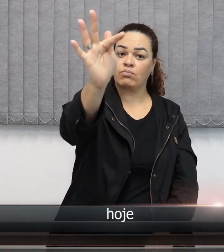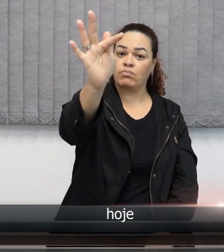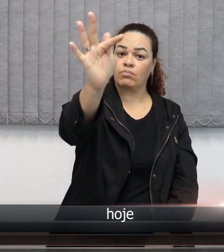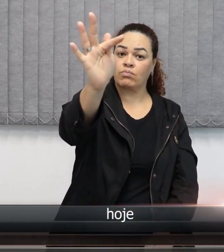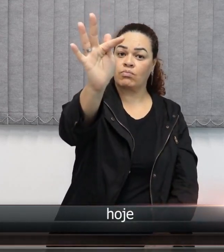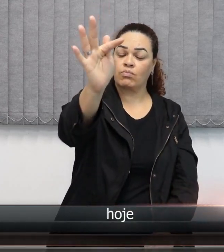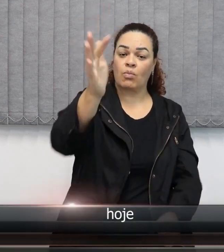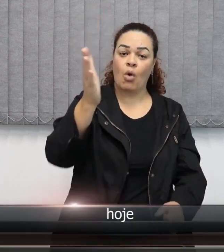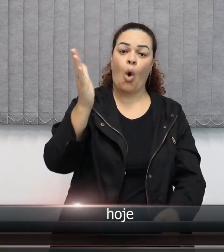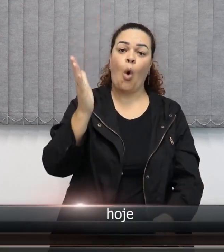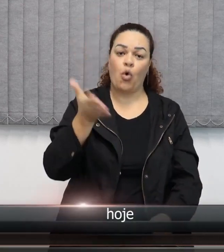hoje,